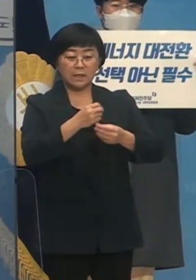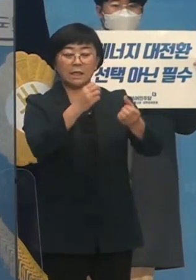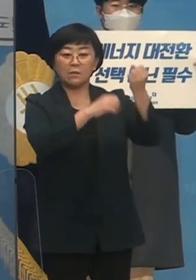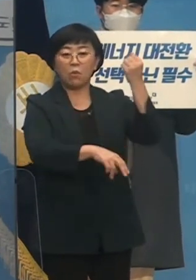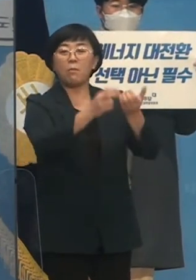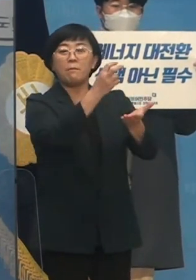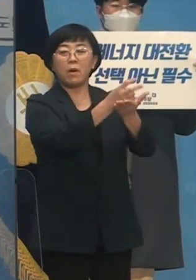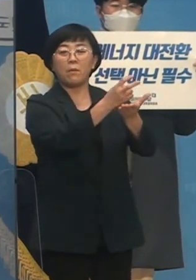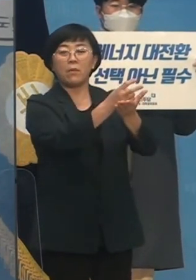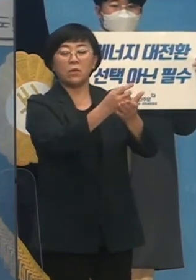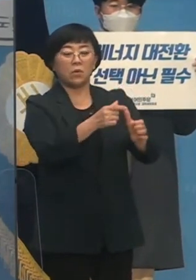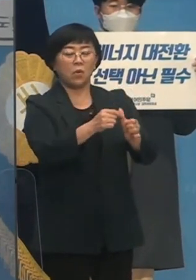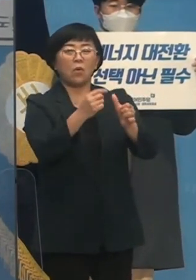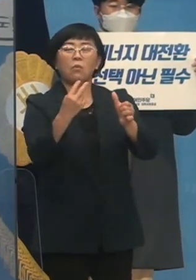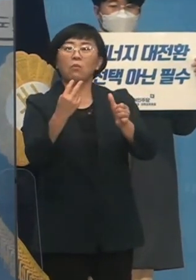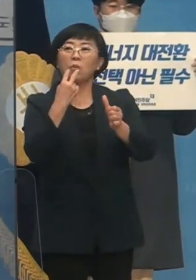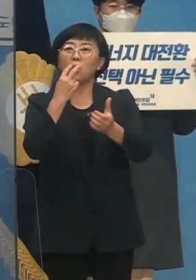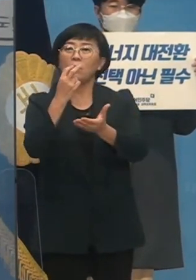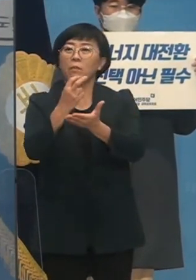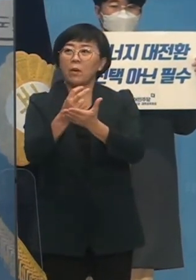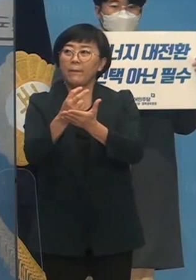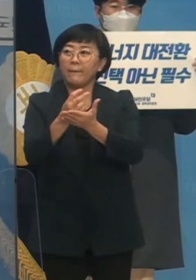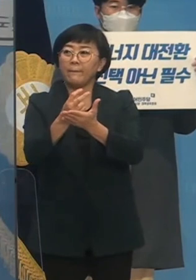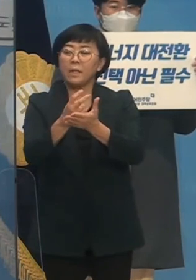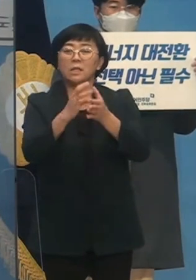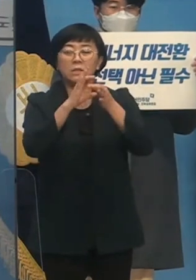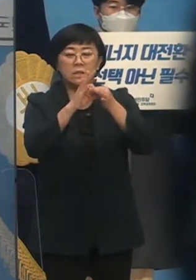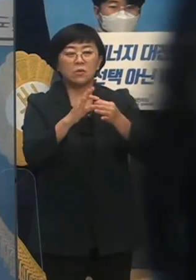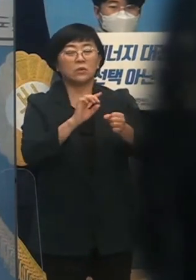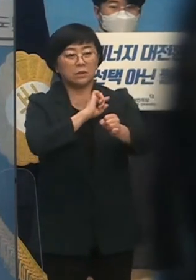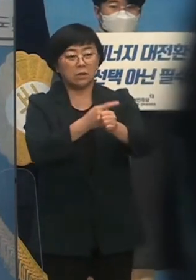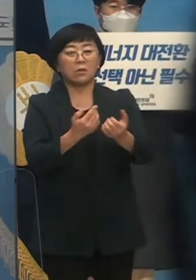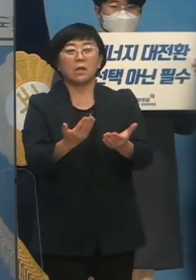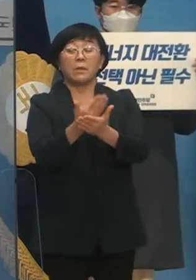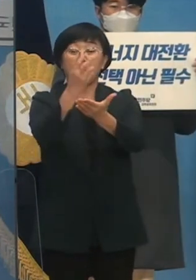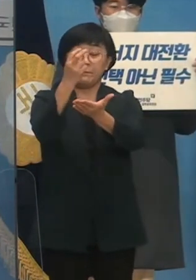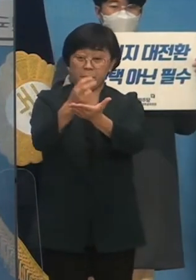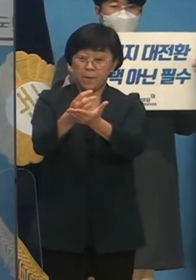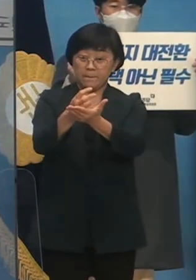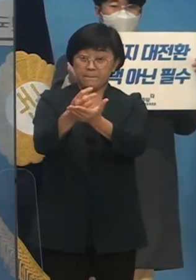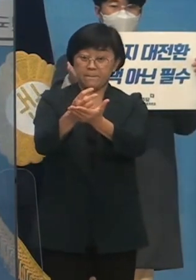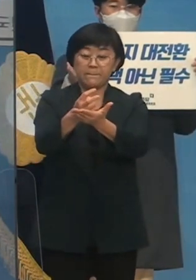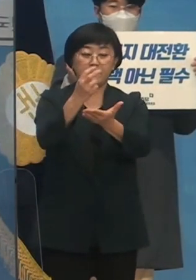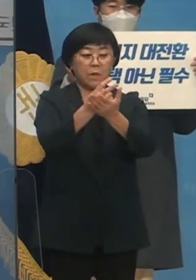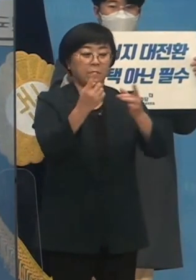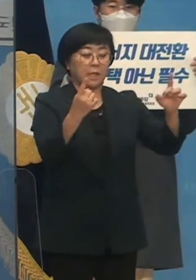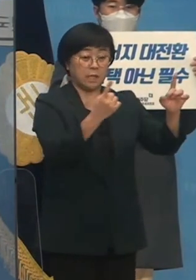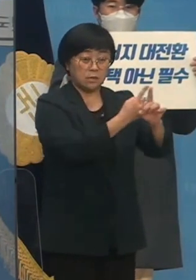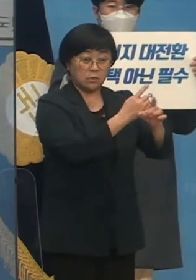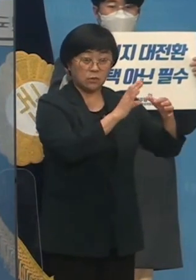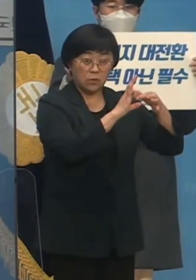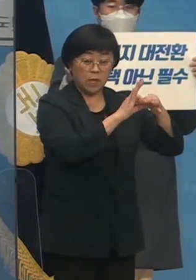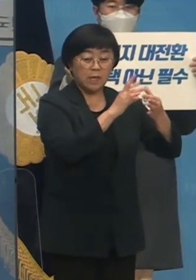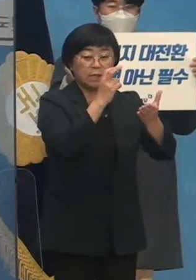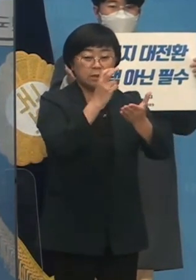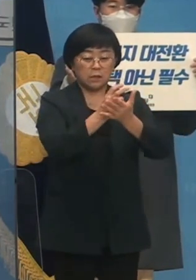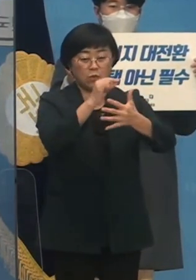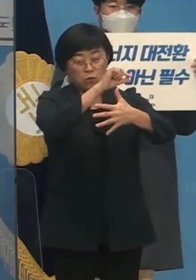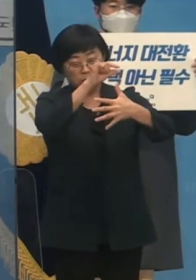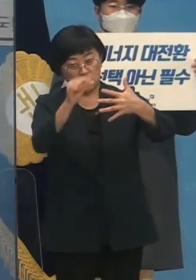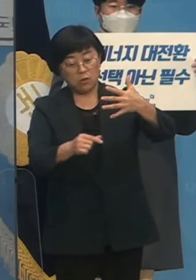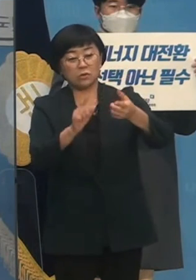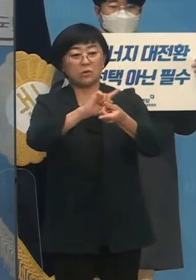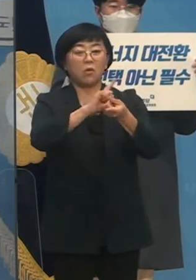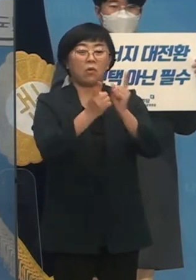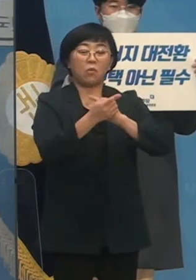고용안정기본법, 고용보험법, 직업능력개발법 등의 관련 법률 개정을 통해 제도적 상호